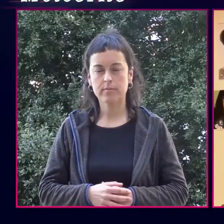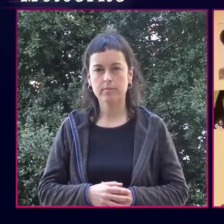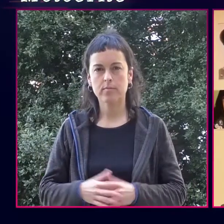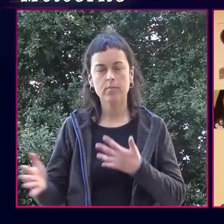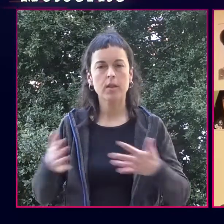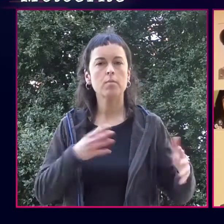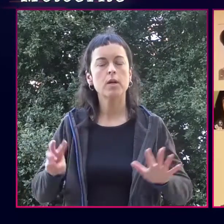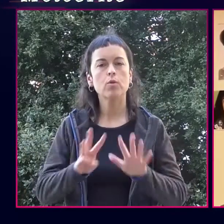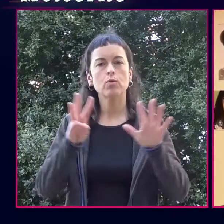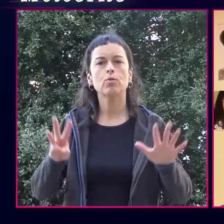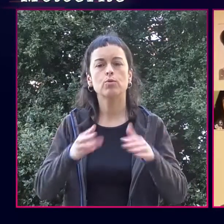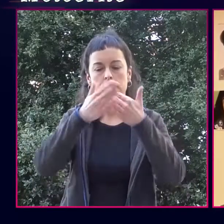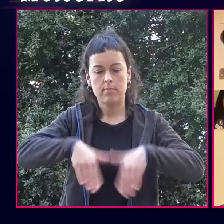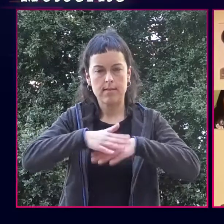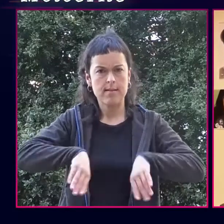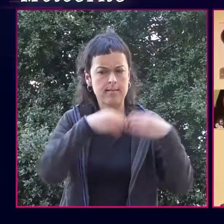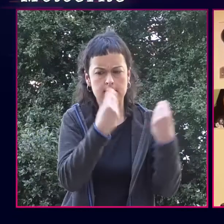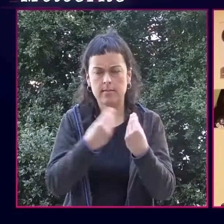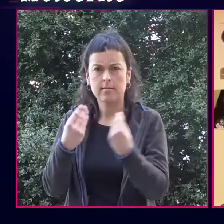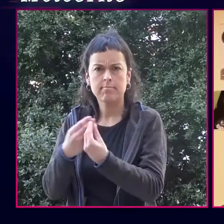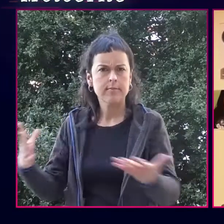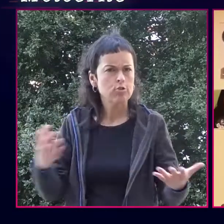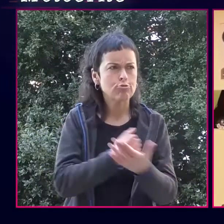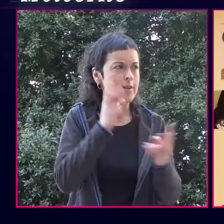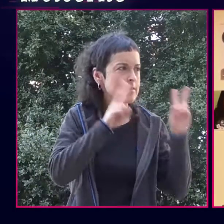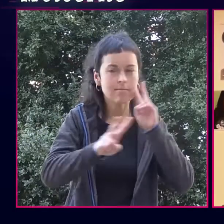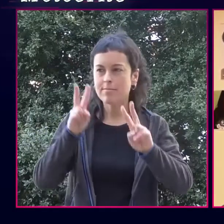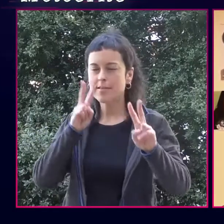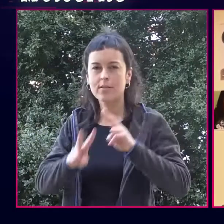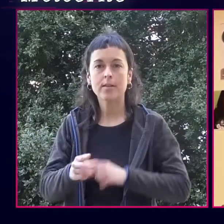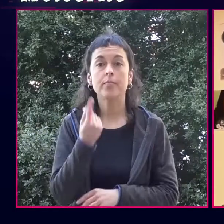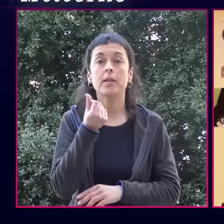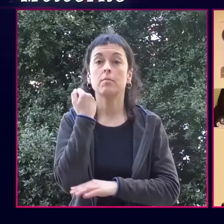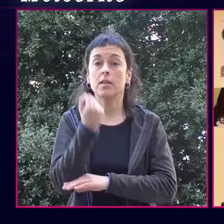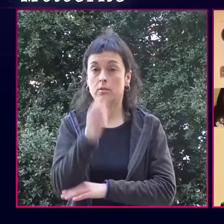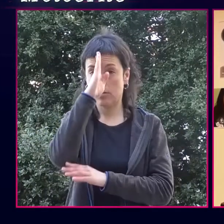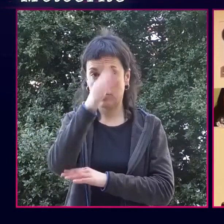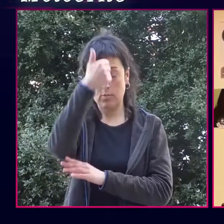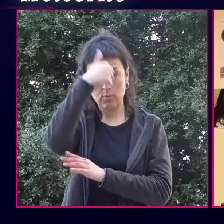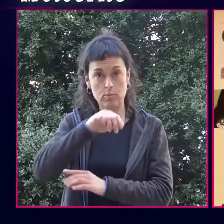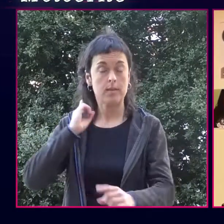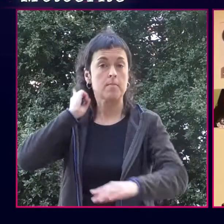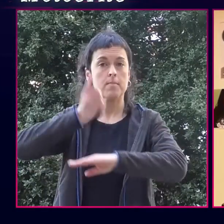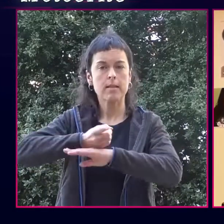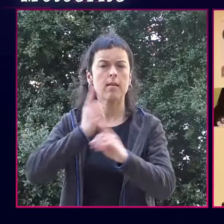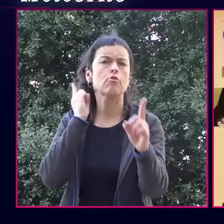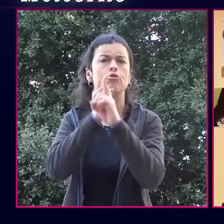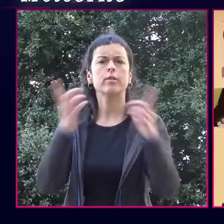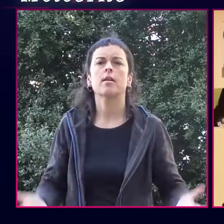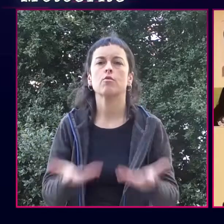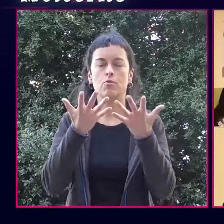Este 8 de marzo vamos a petar las calles, vamos a visibilizarnos a todas contra el capitalismo heteropatriarcal.